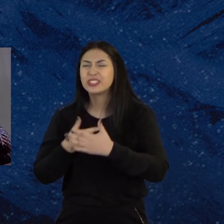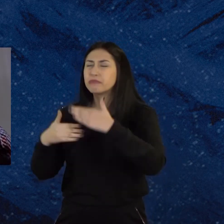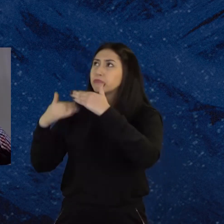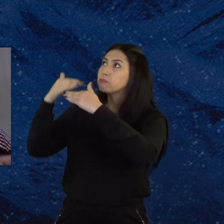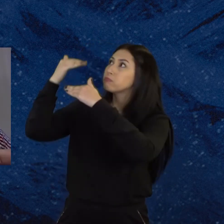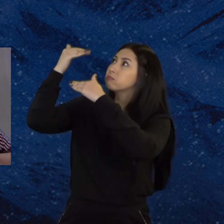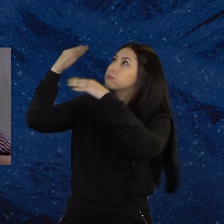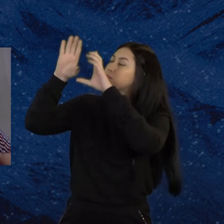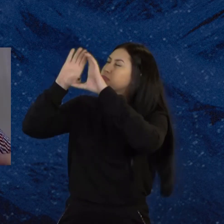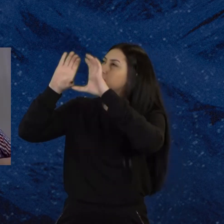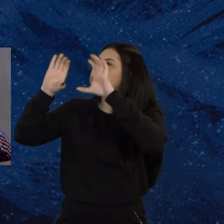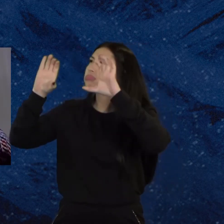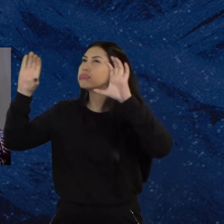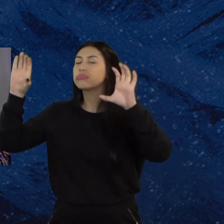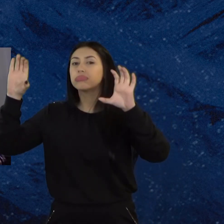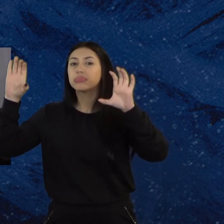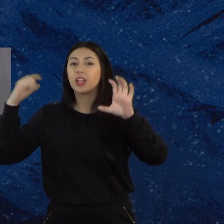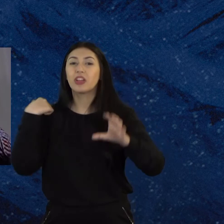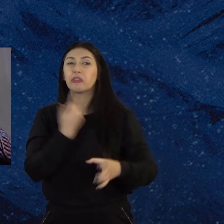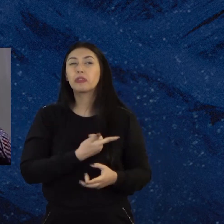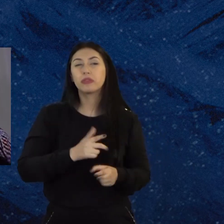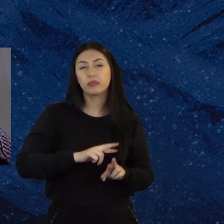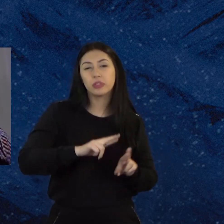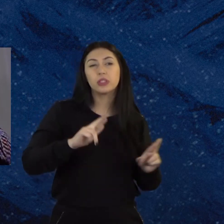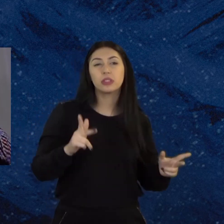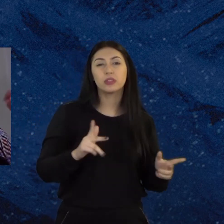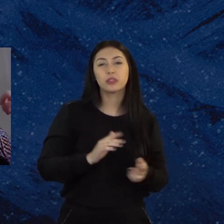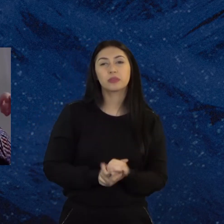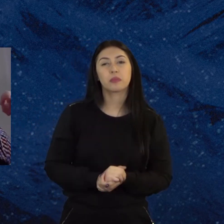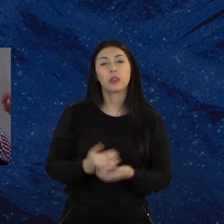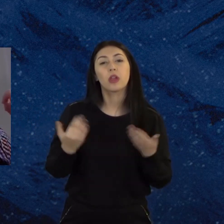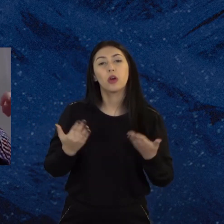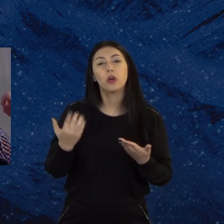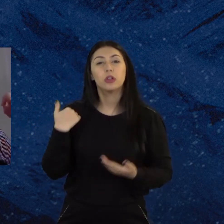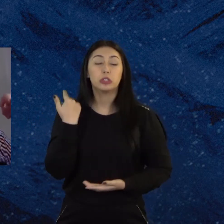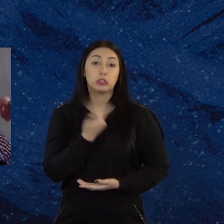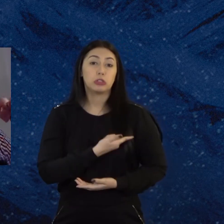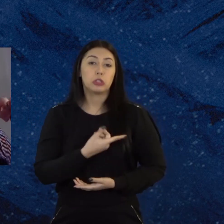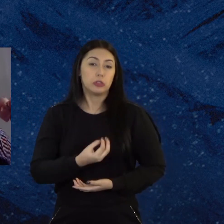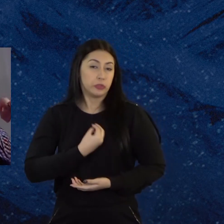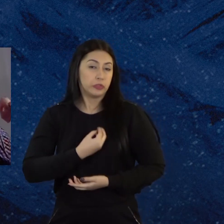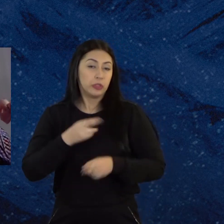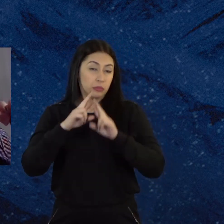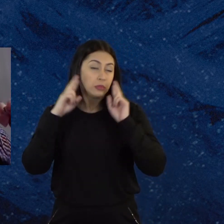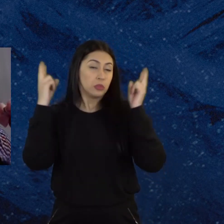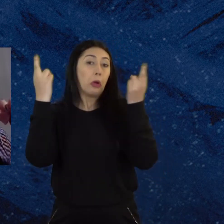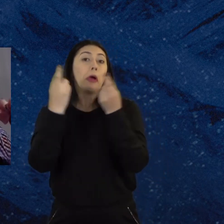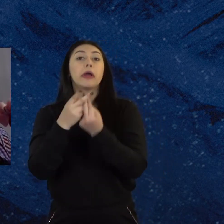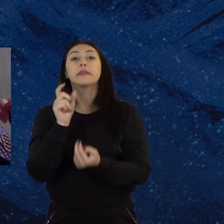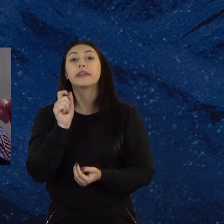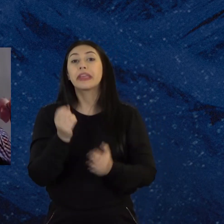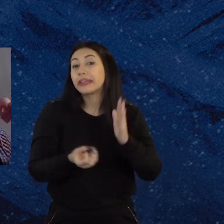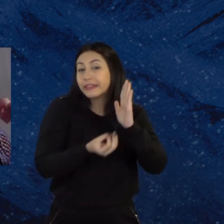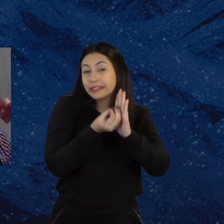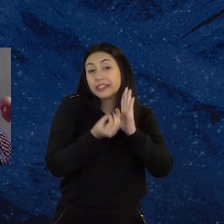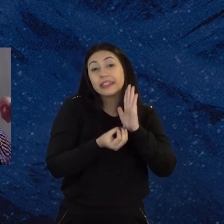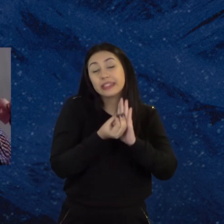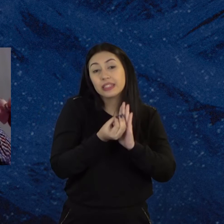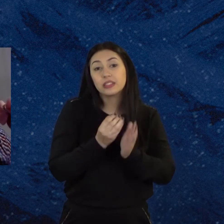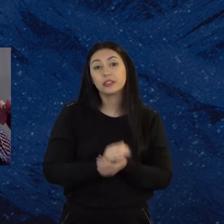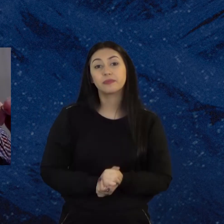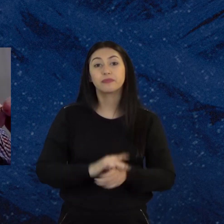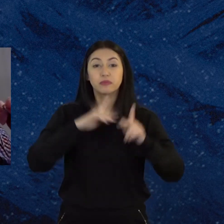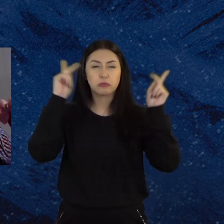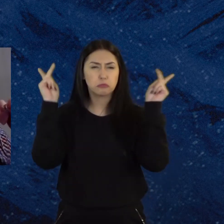quem nós somos, de onde nós vivemos. Hoje, nós estamos na realidade do reino, que é a igreja. E essa paz para